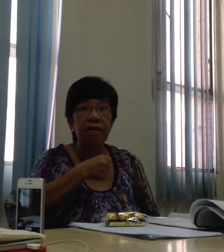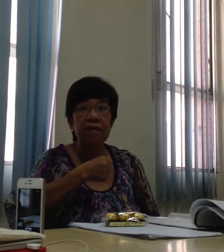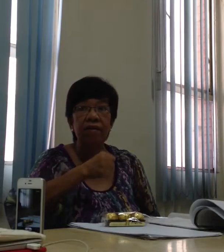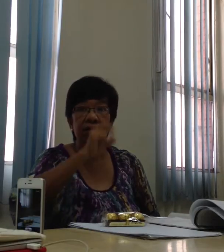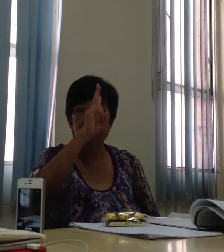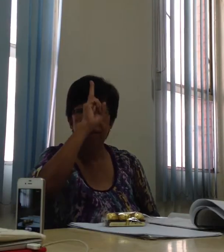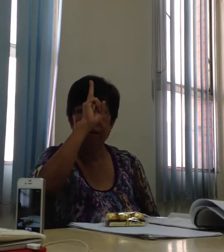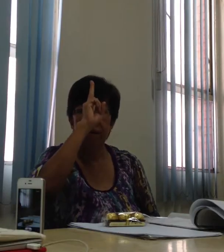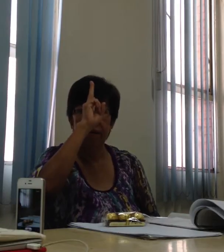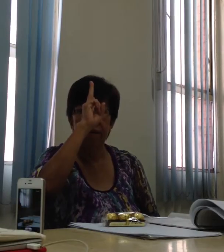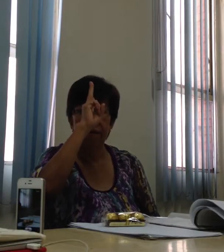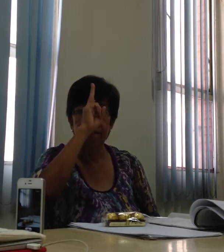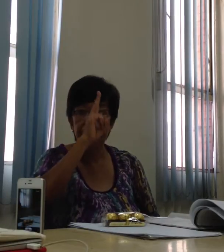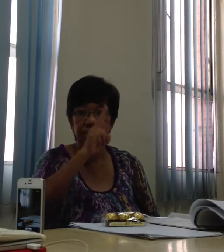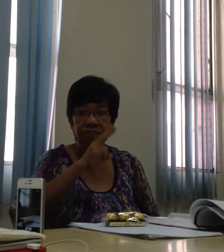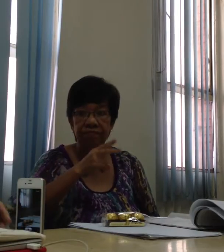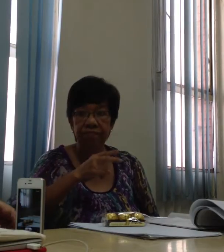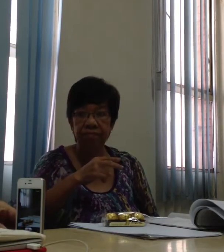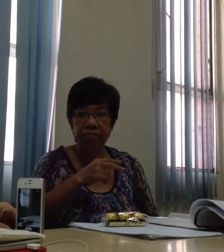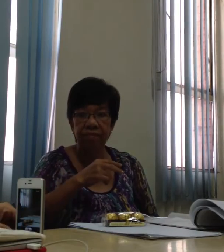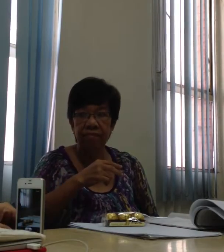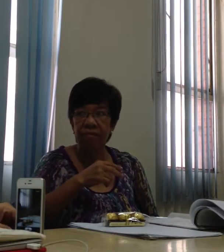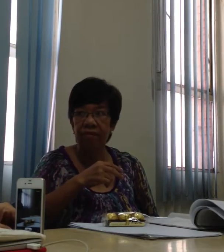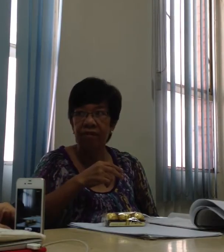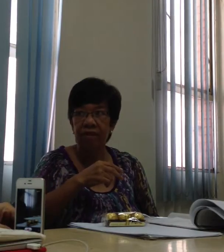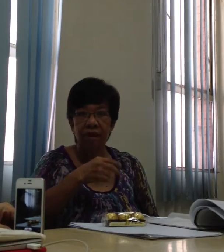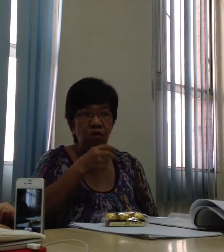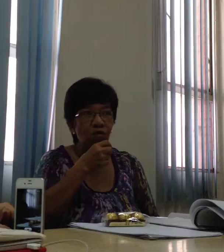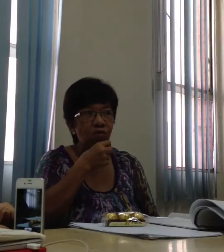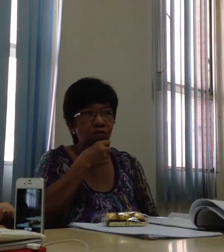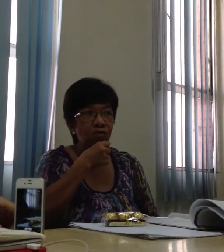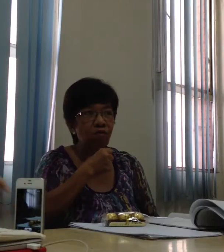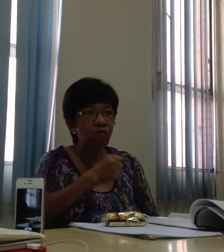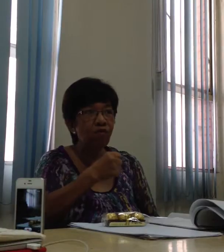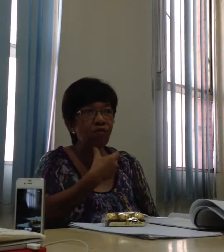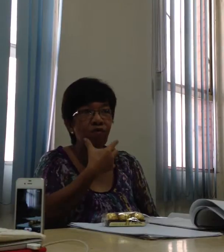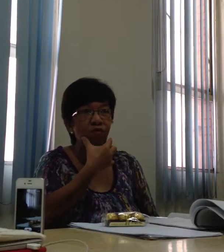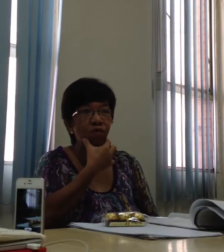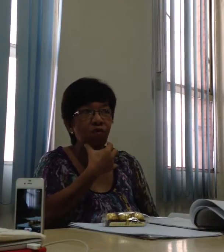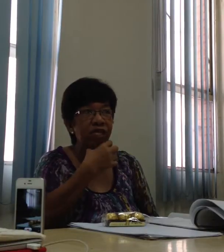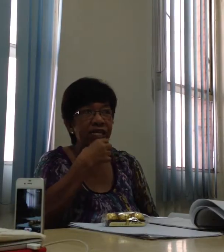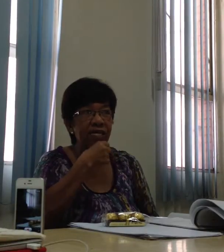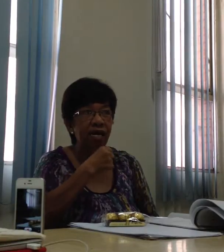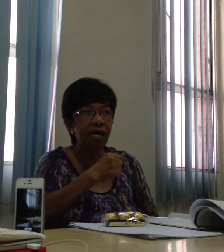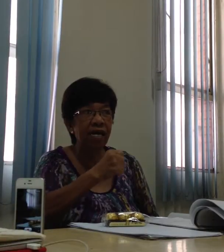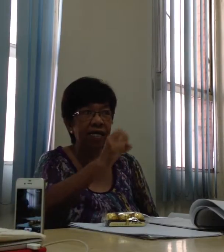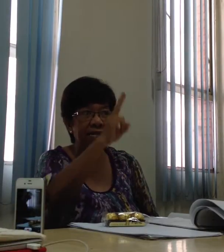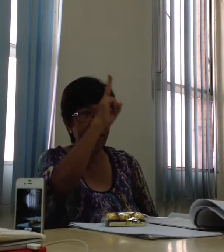Ma'am Lani, hindi nakuha si ma'am. Sayang yung... Yung goat niya. Oh,